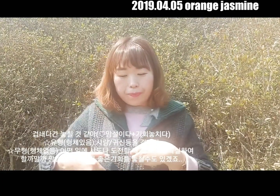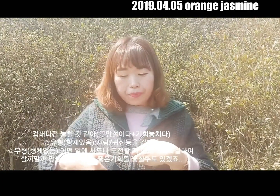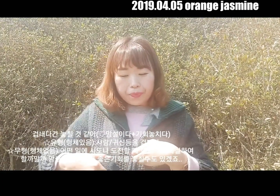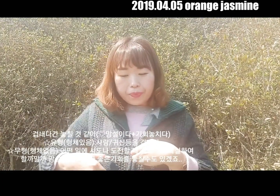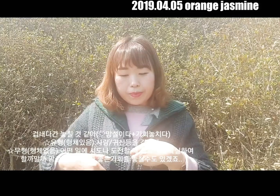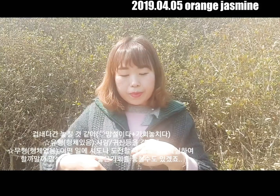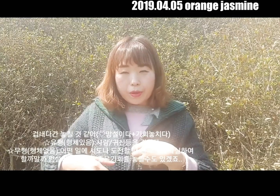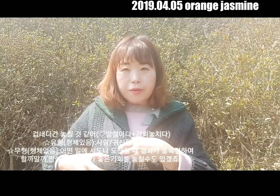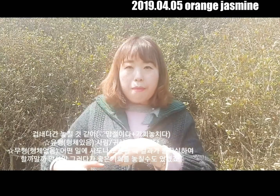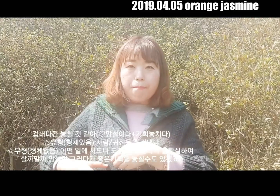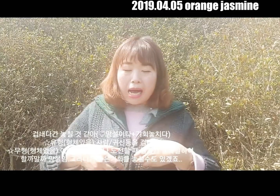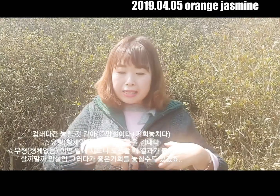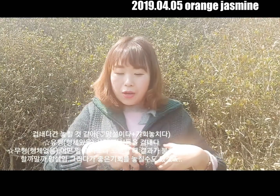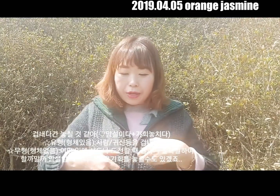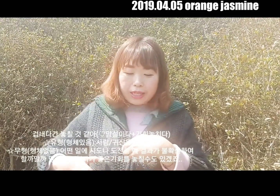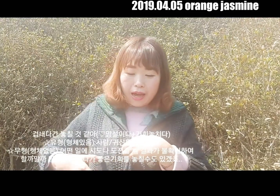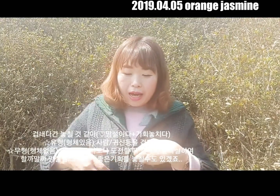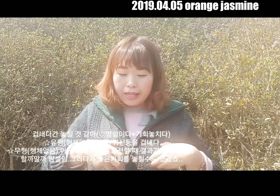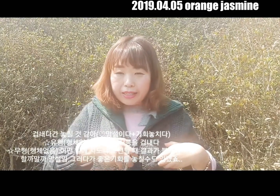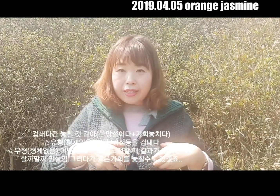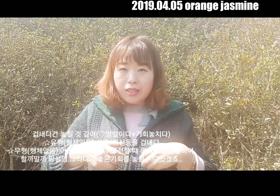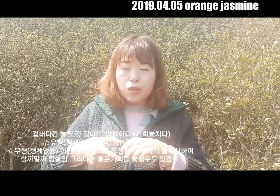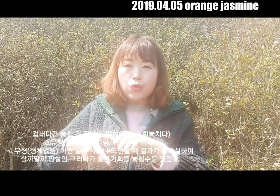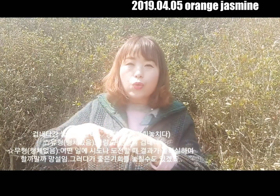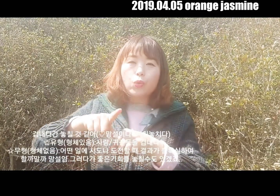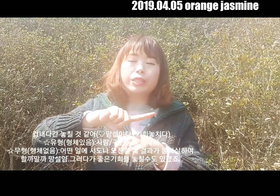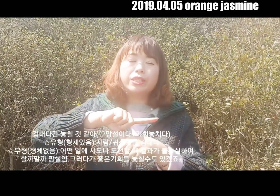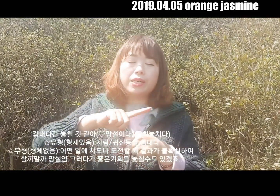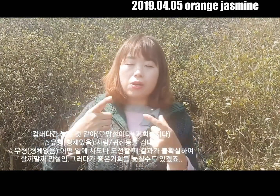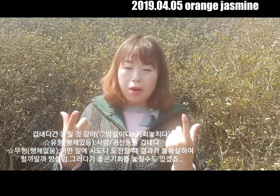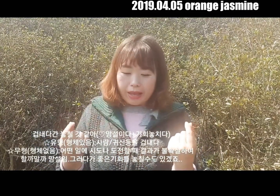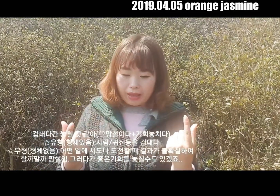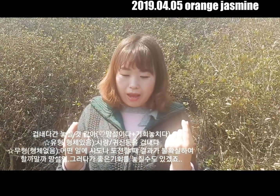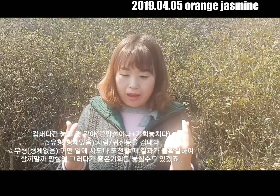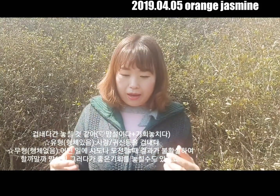봐서 저는 망설이다가는 놓칠 것 같아.